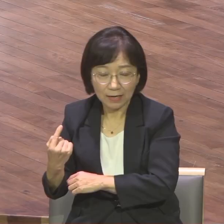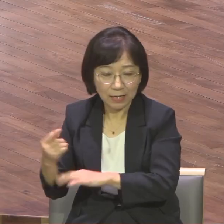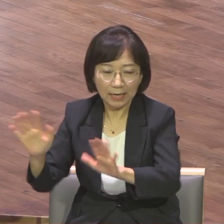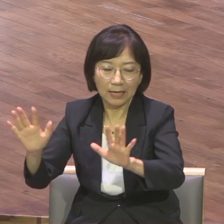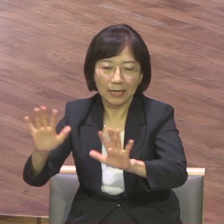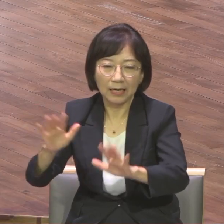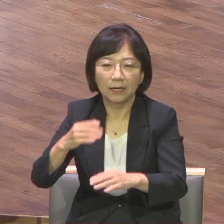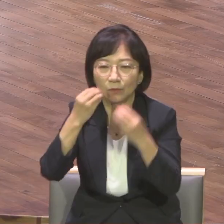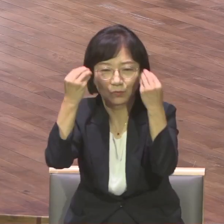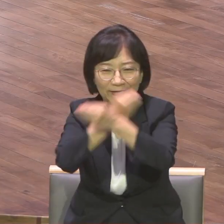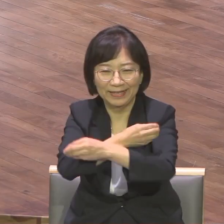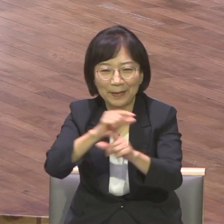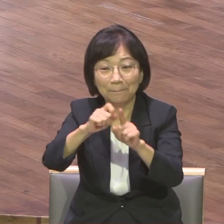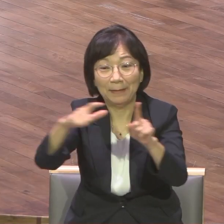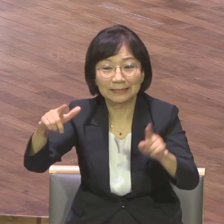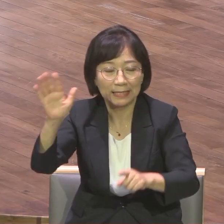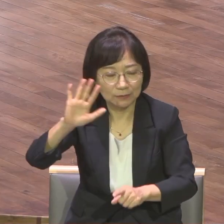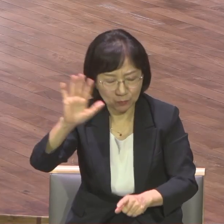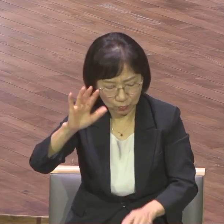아니고